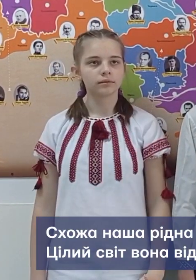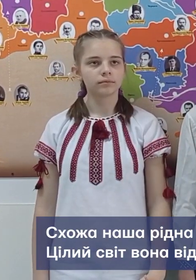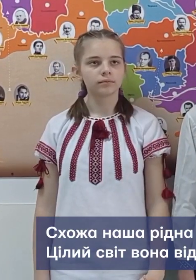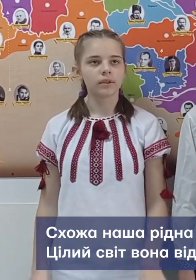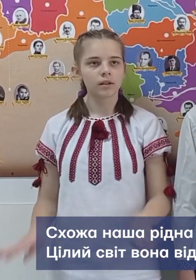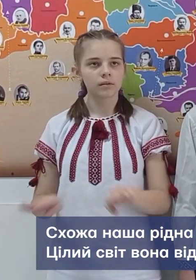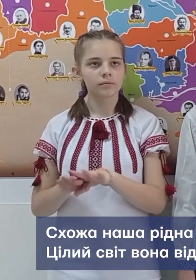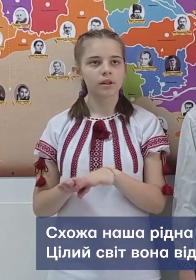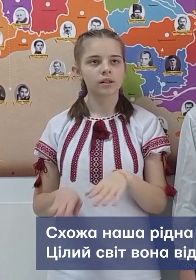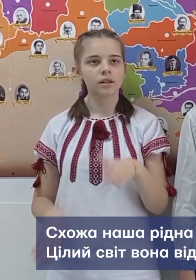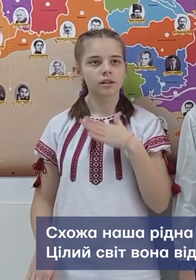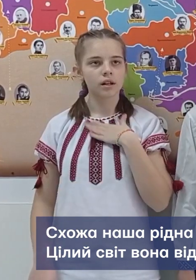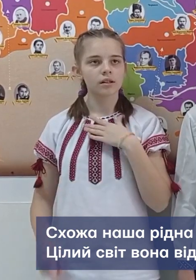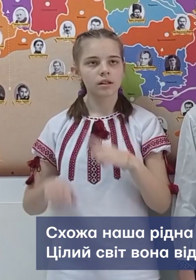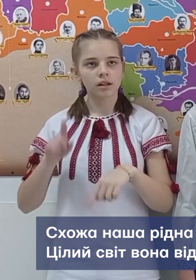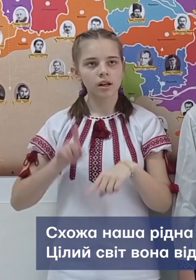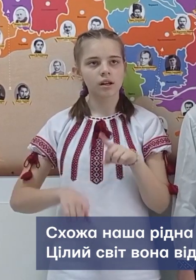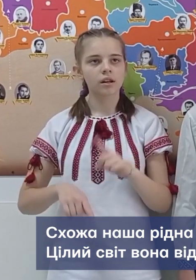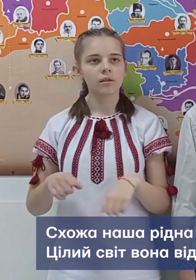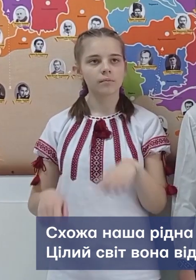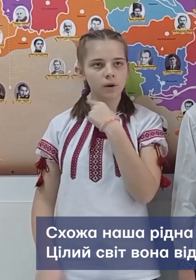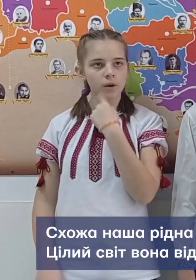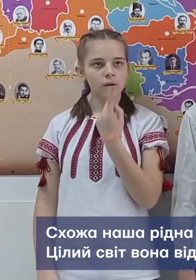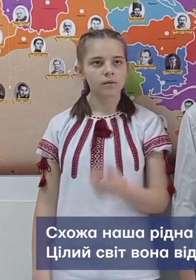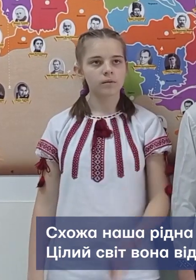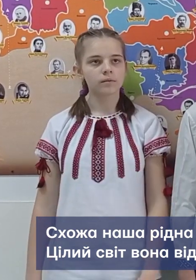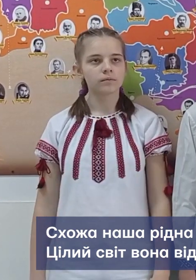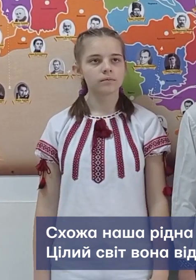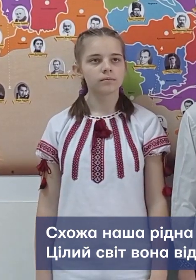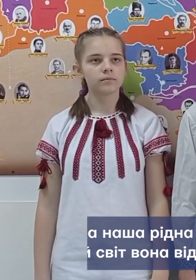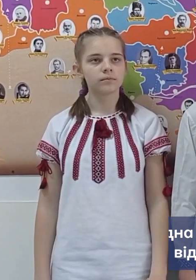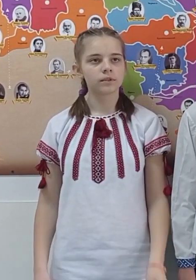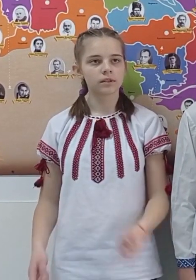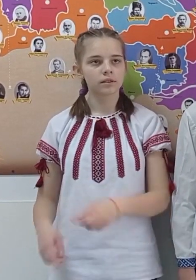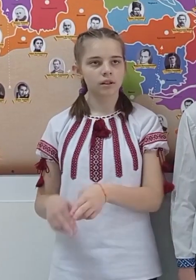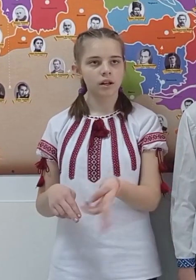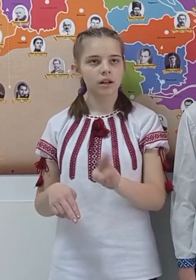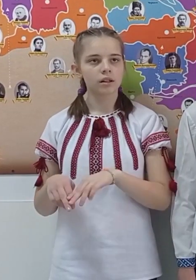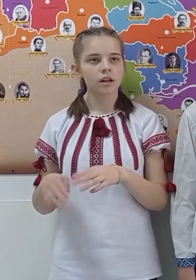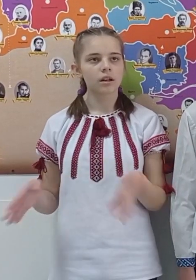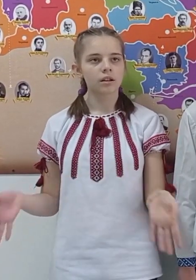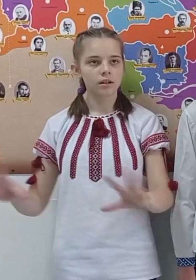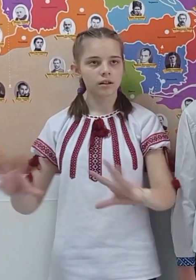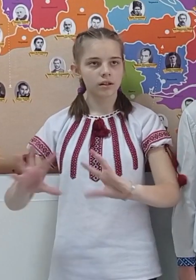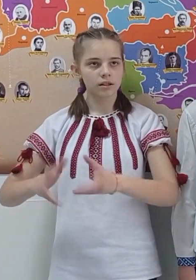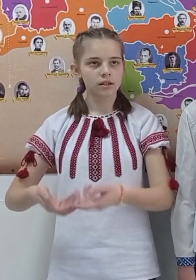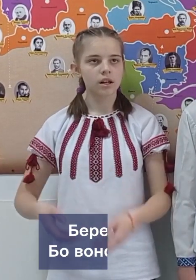Схожа наша рідна мова, цілий цвіт вона відкриє.